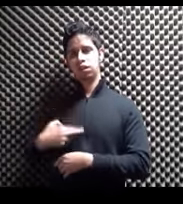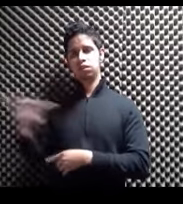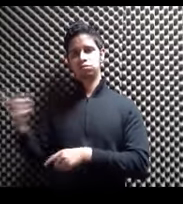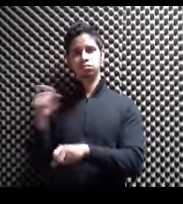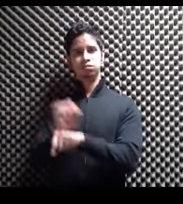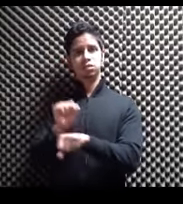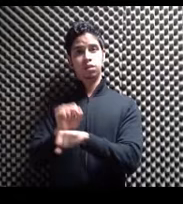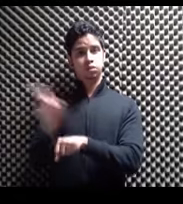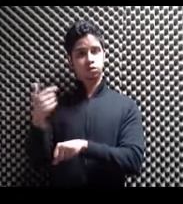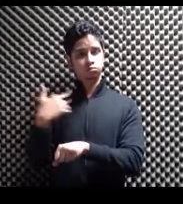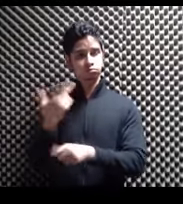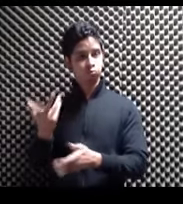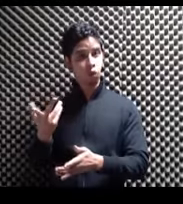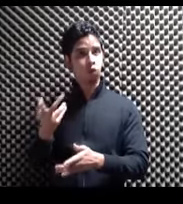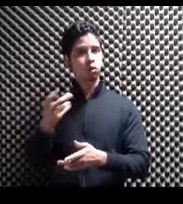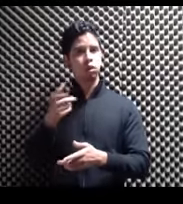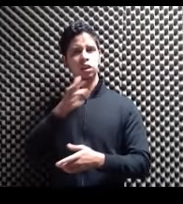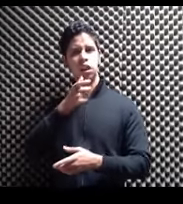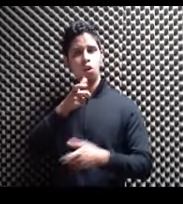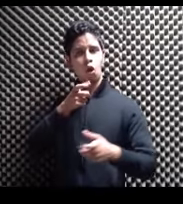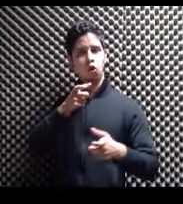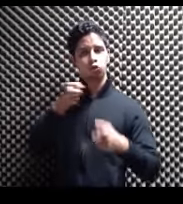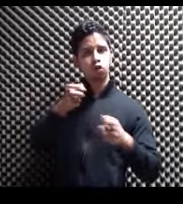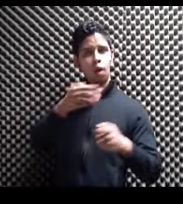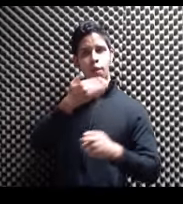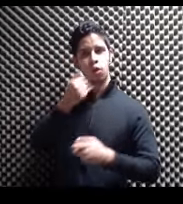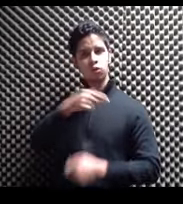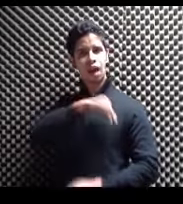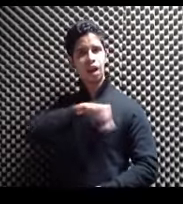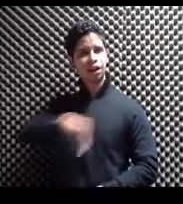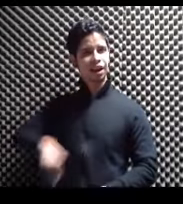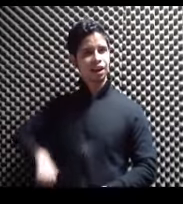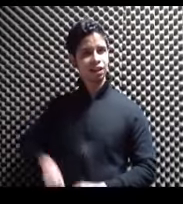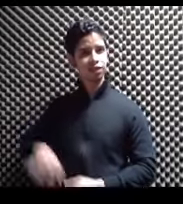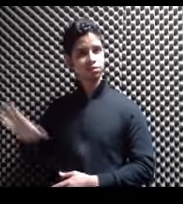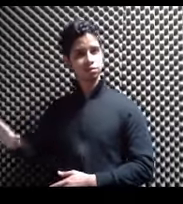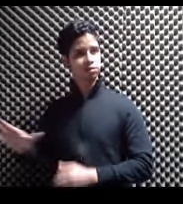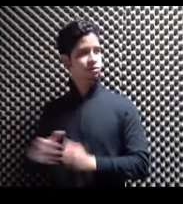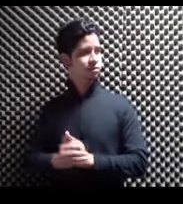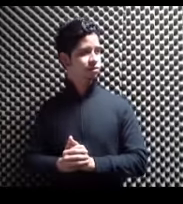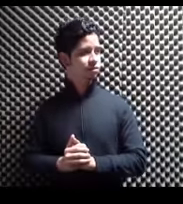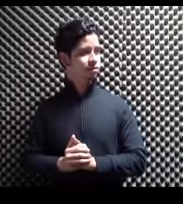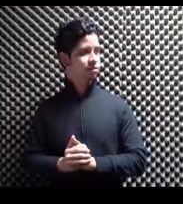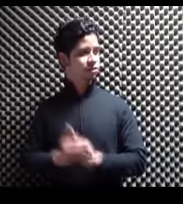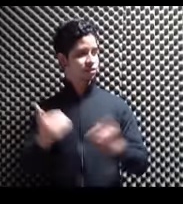Exacto. Qué mejor lugar. Controlado, voy a hablar porque ya no puedo más.